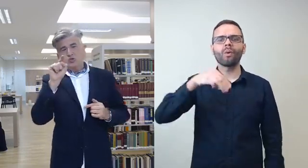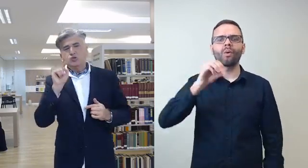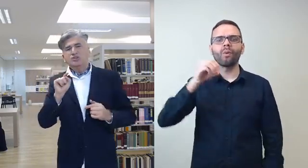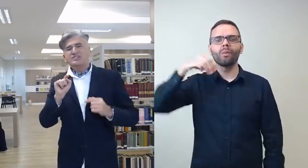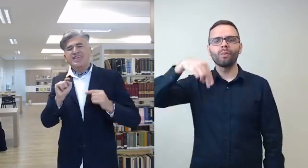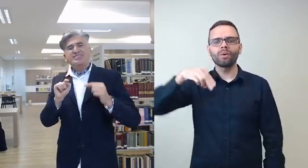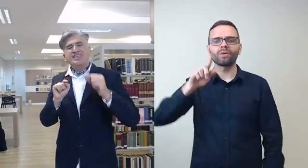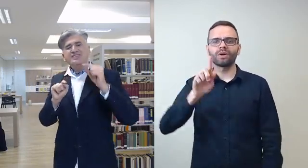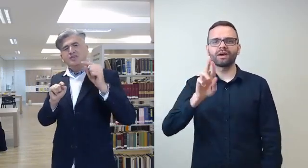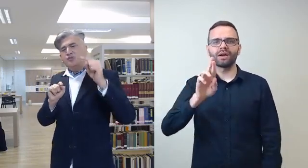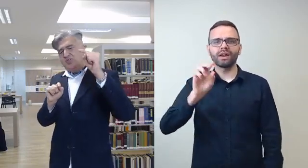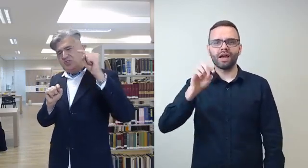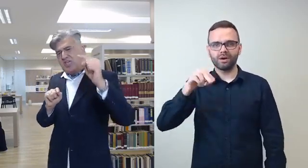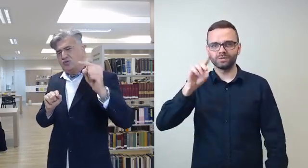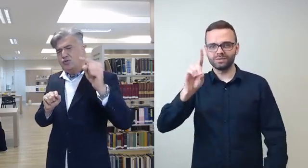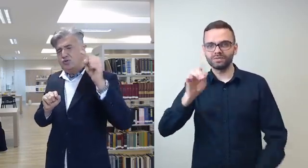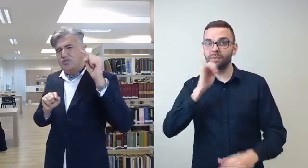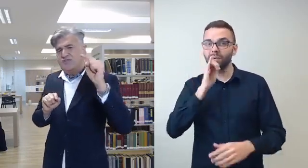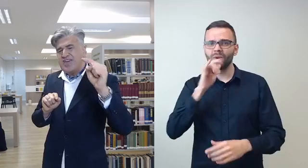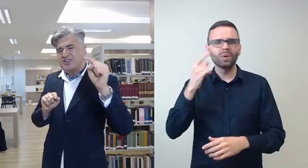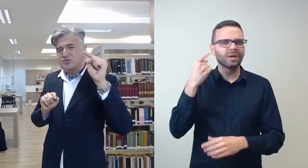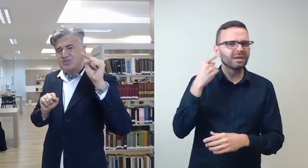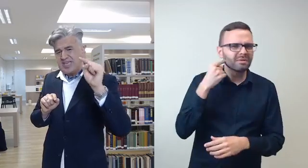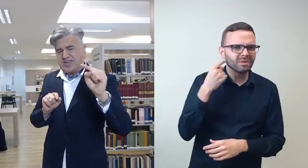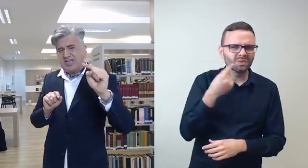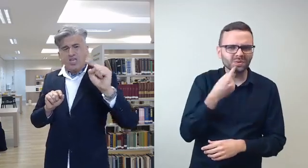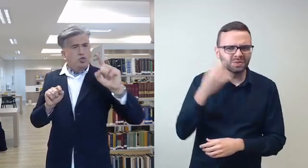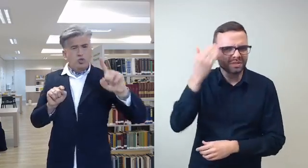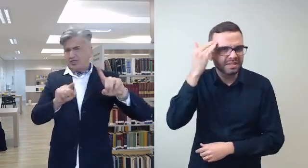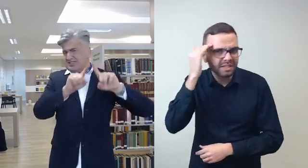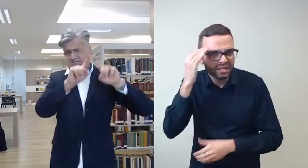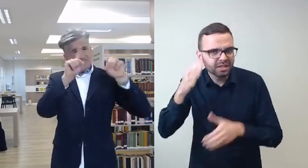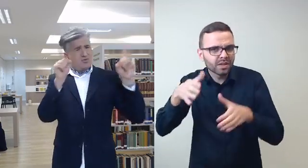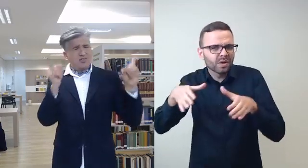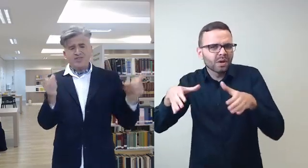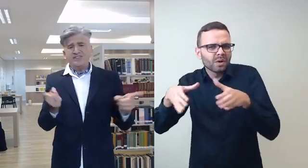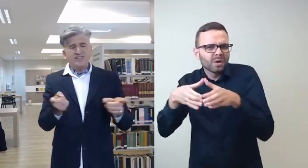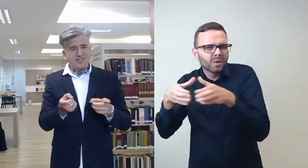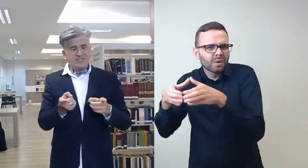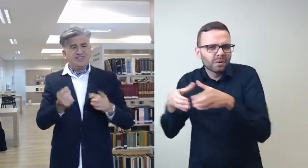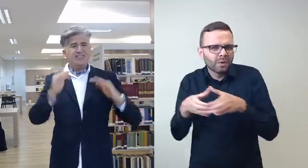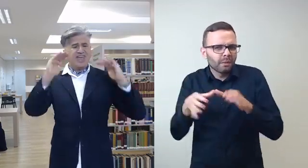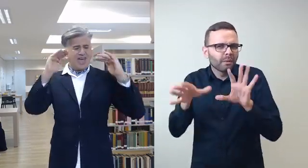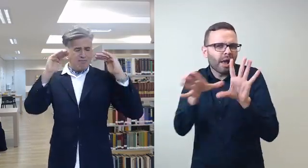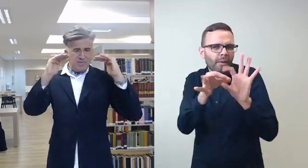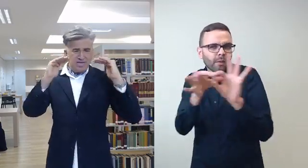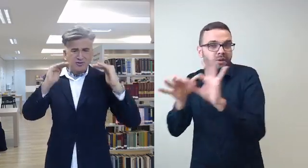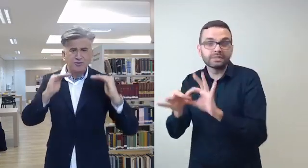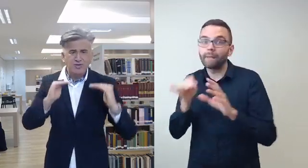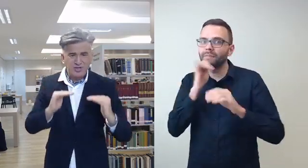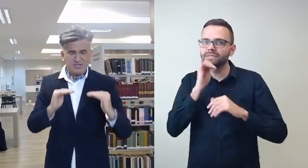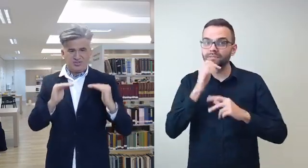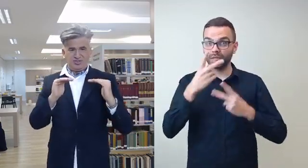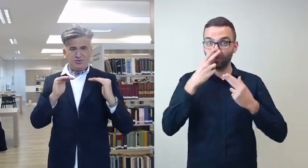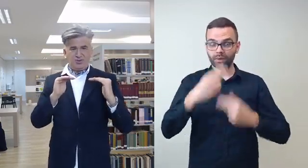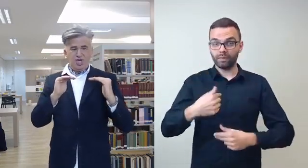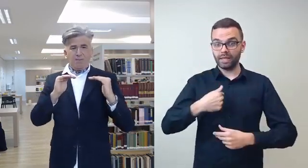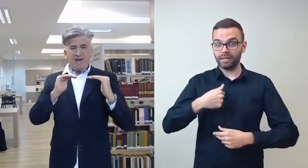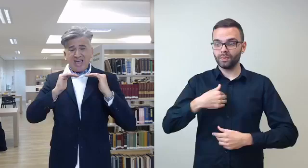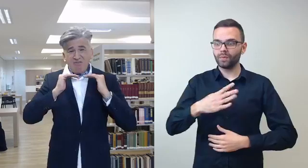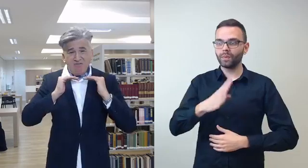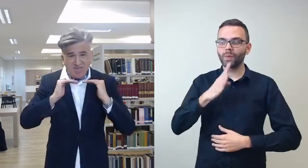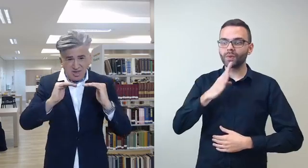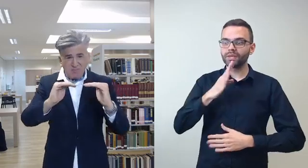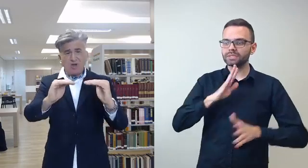que o surdo está entendendo dentro do universo dele? Todas as línguas fazem isso, esse aterramento linguístico,